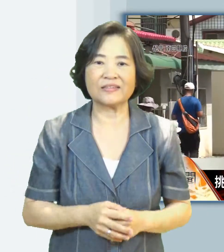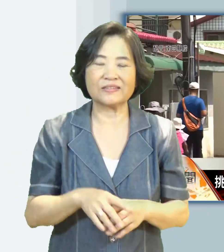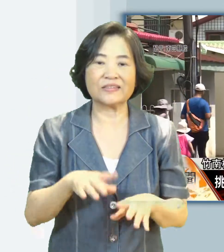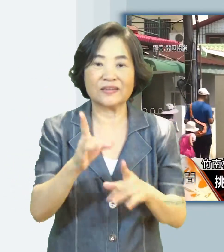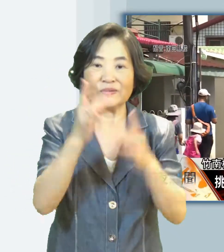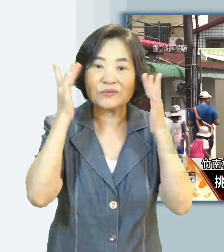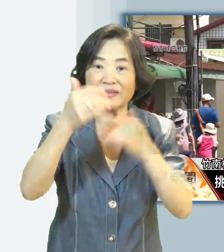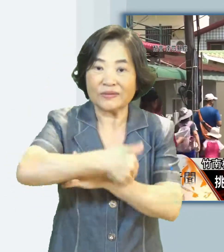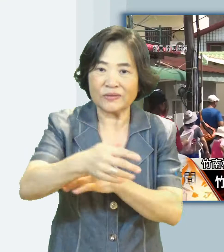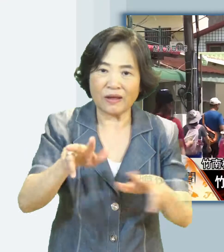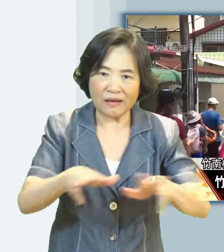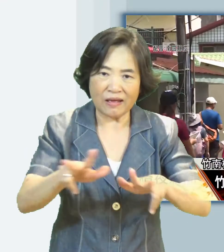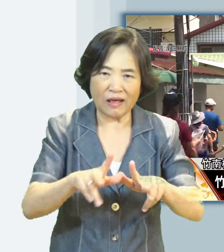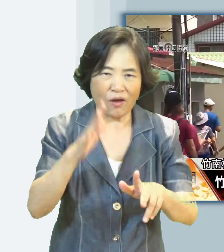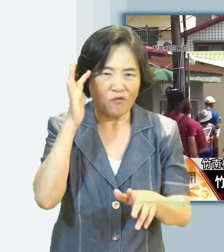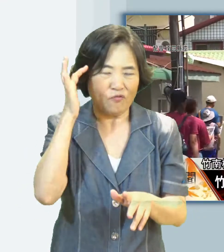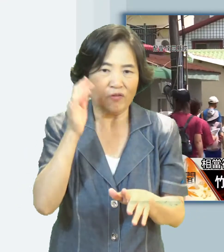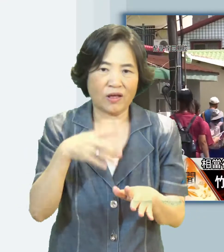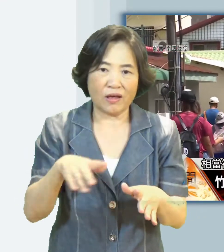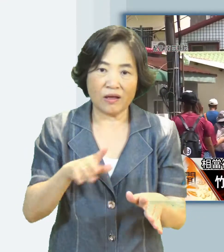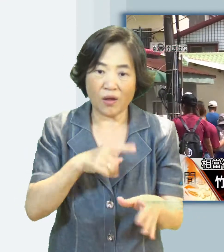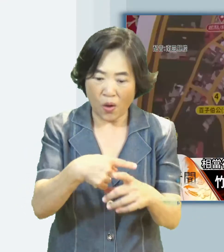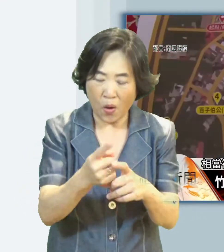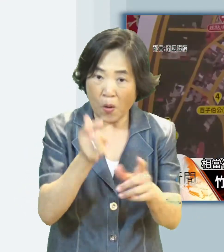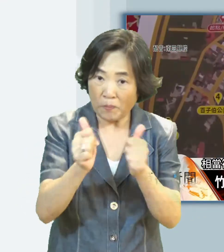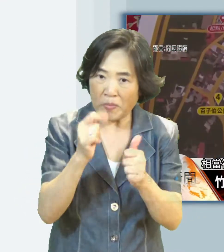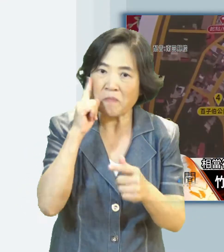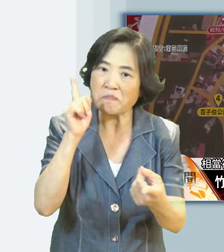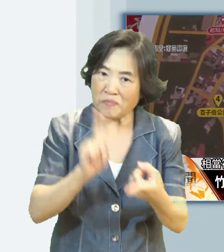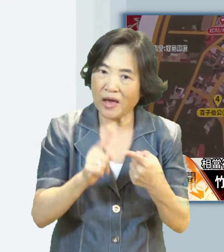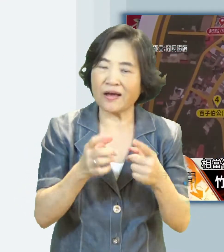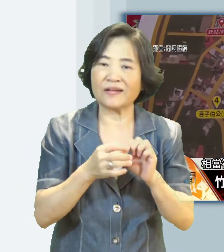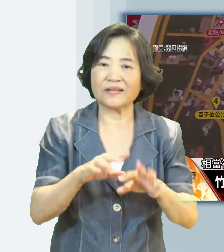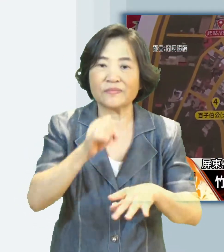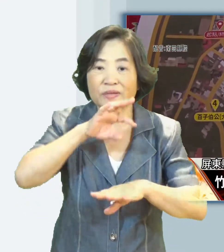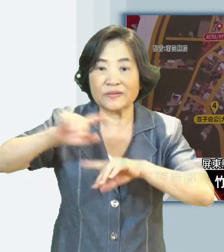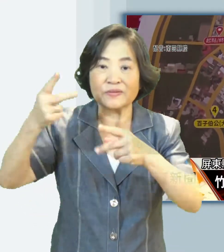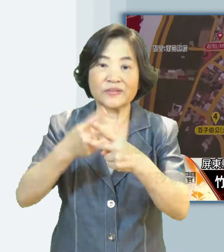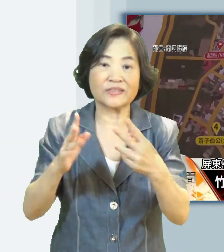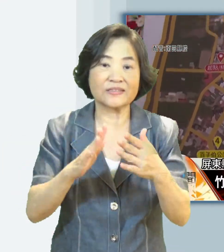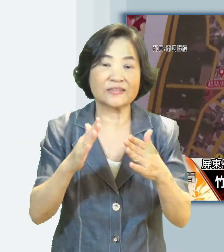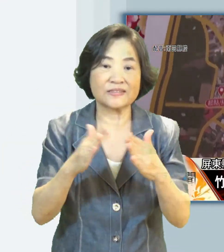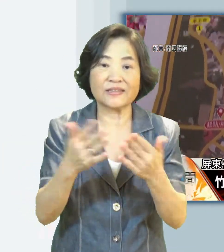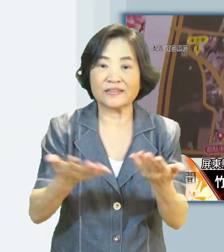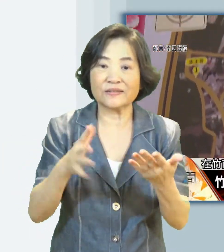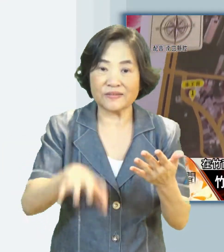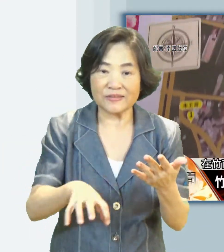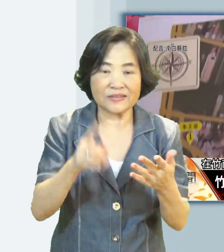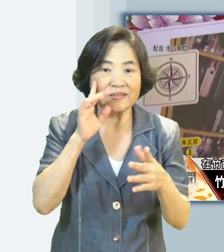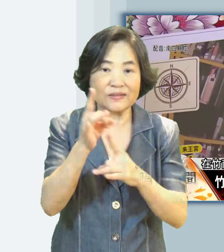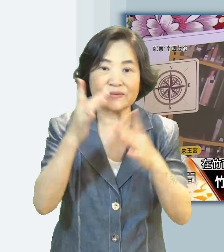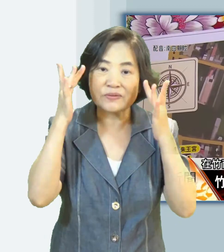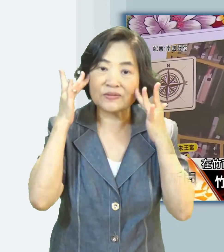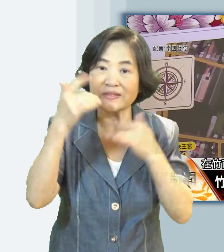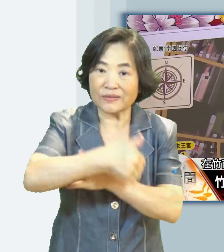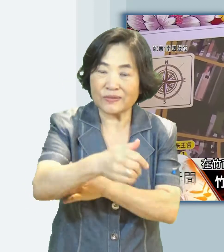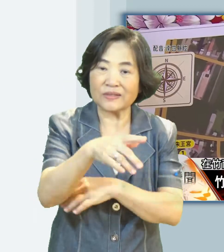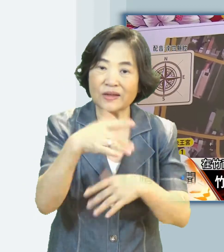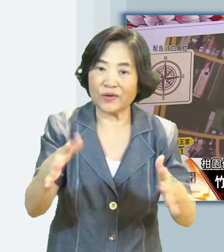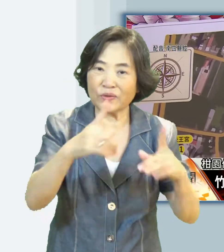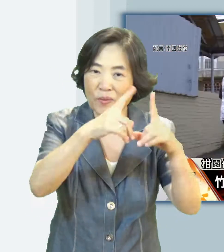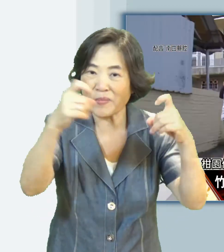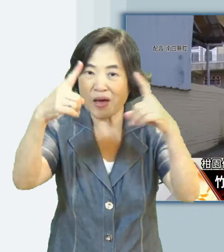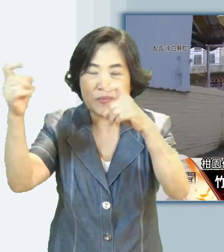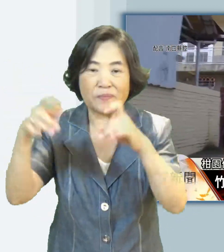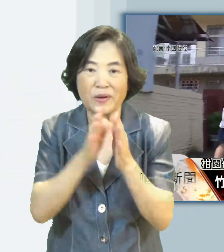中南村地图的复杂性相当符合天香一野，屏东县客家事务处替中南村的朱王强、